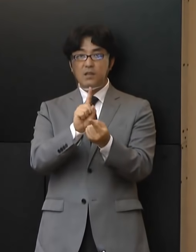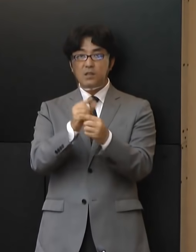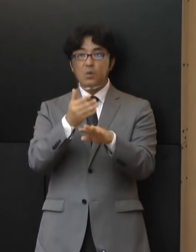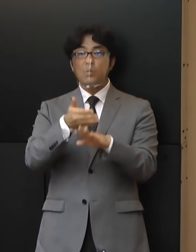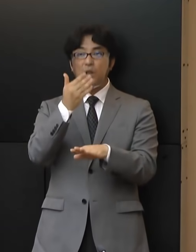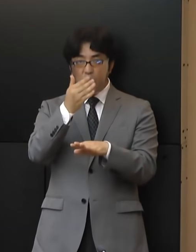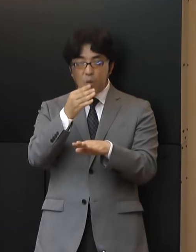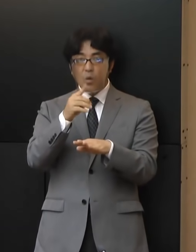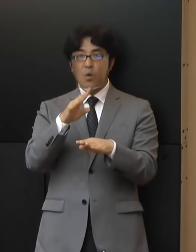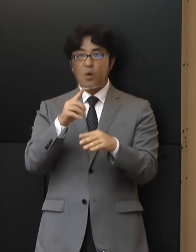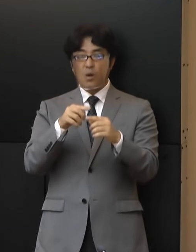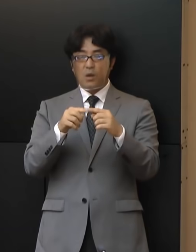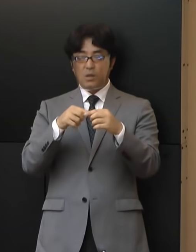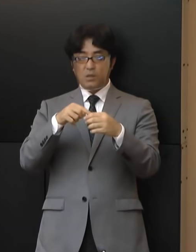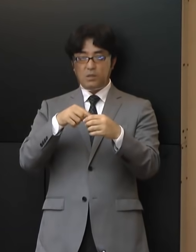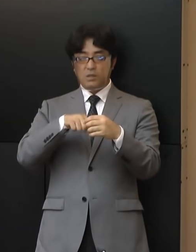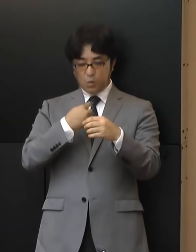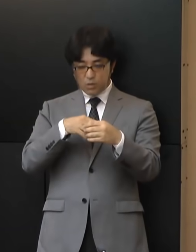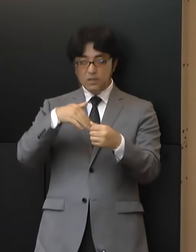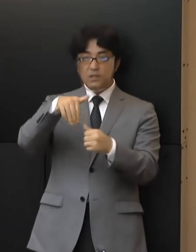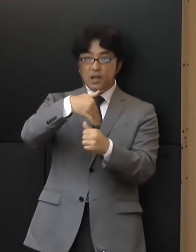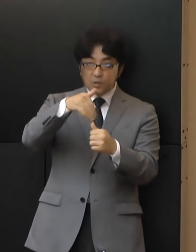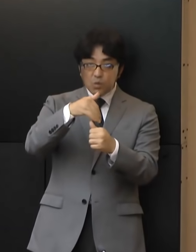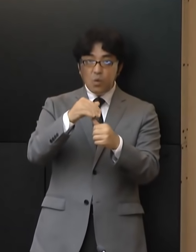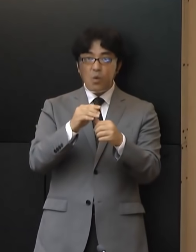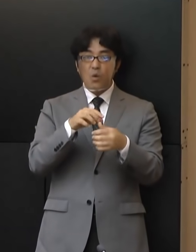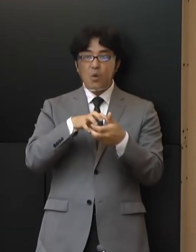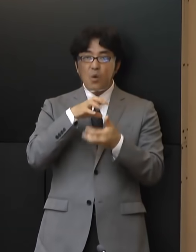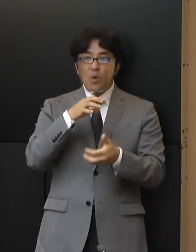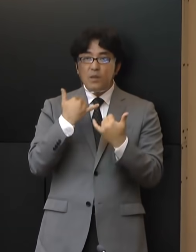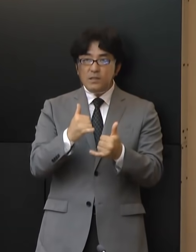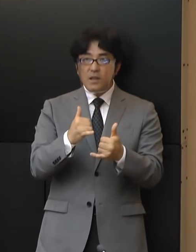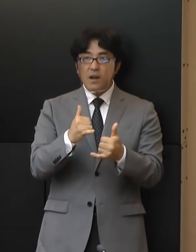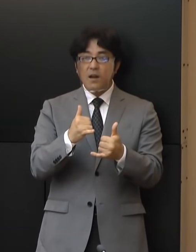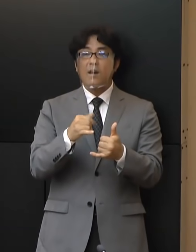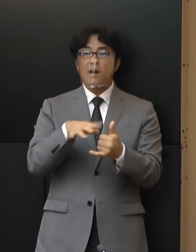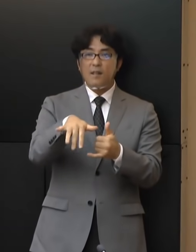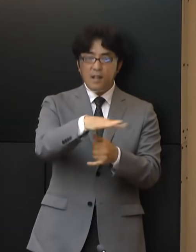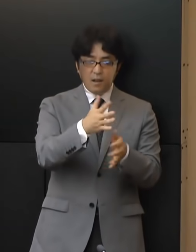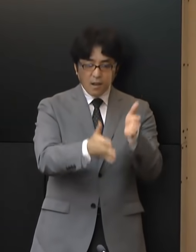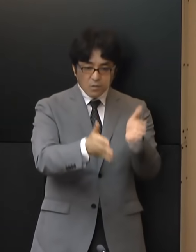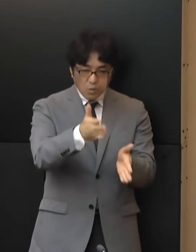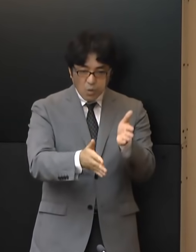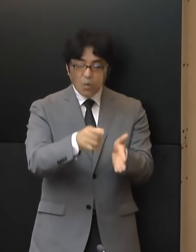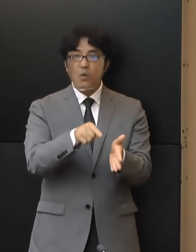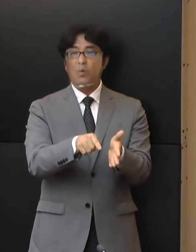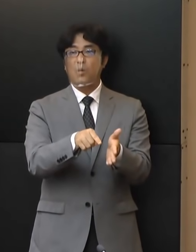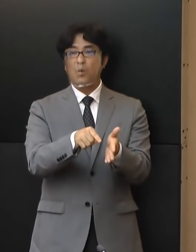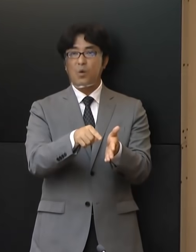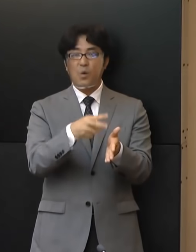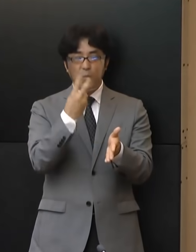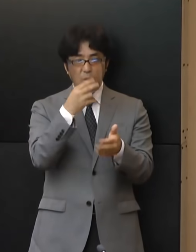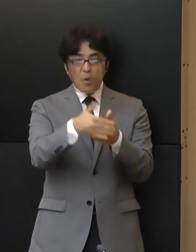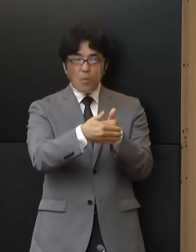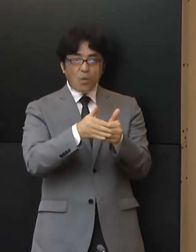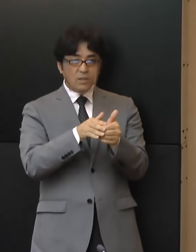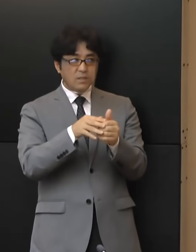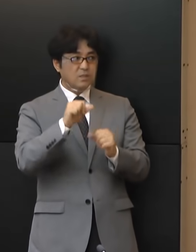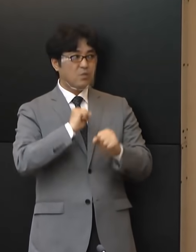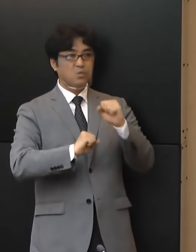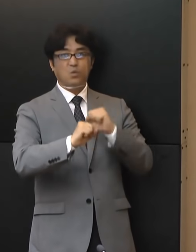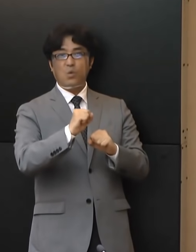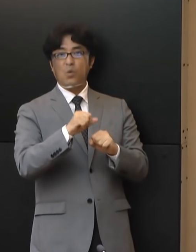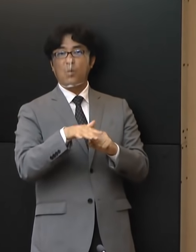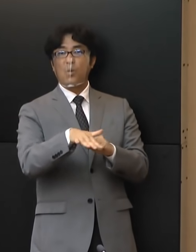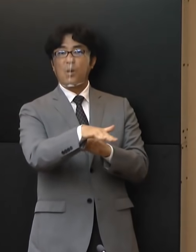人暮らしの高齢者や障害を持つ方々などの要配慮者に対する見守り活動の実施を呼びかけていきたいというふう